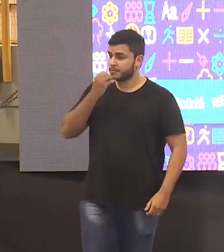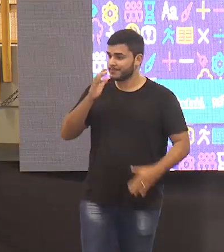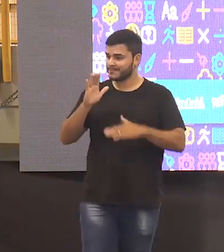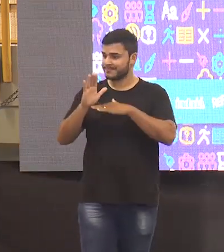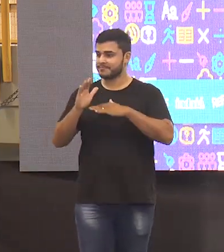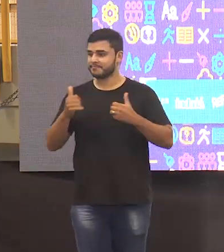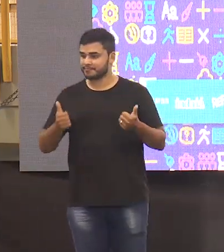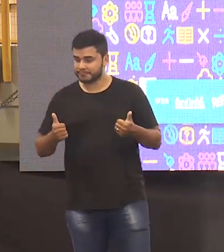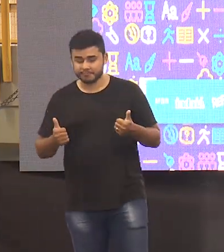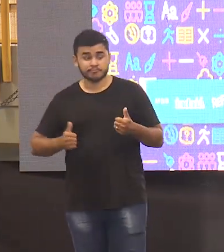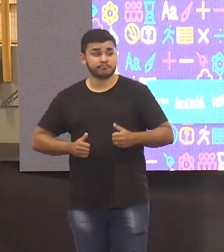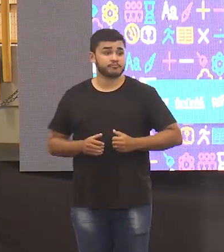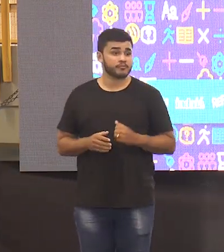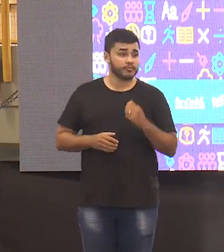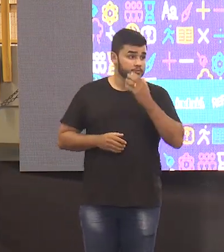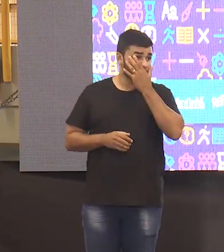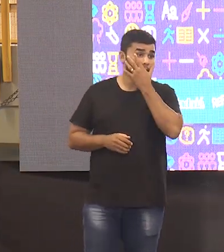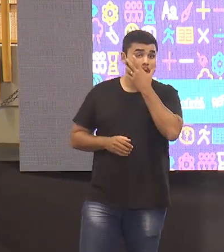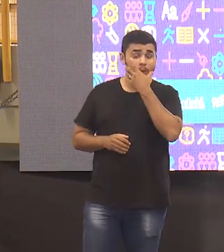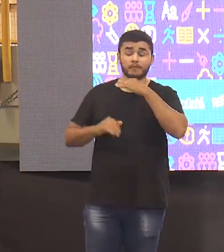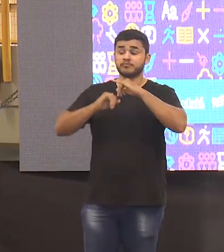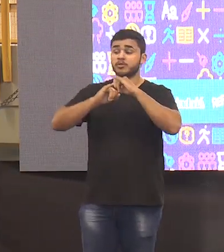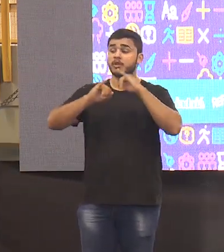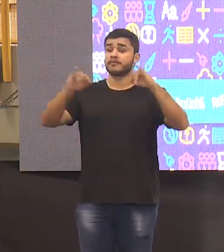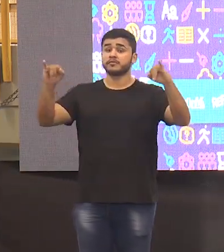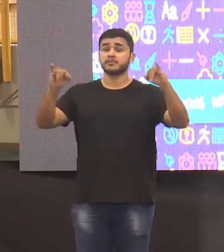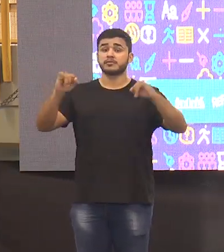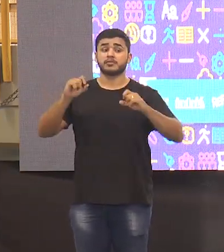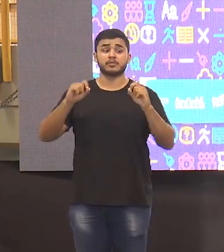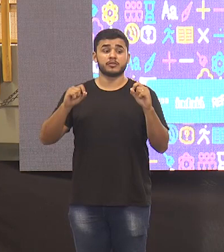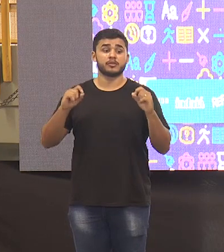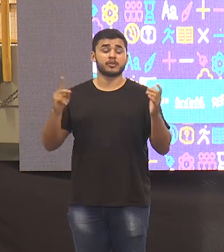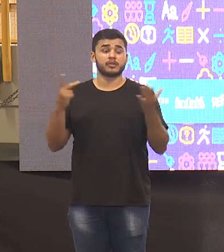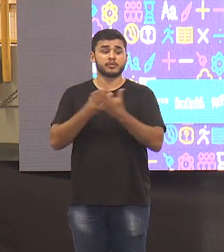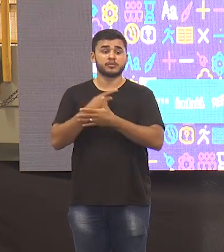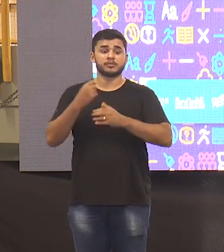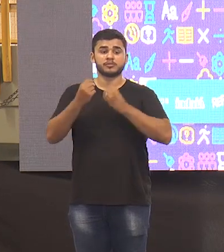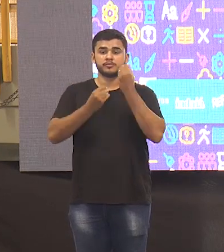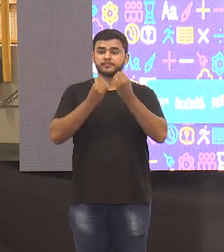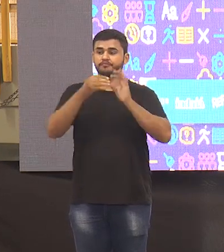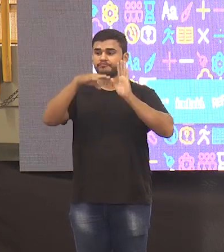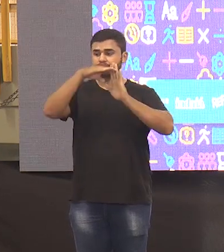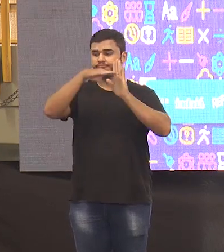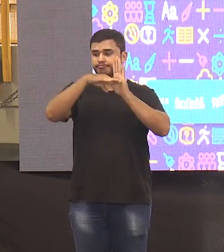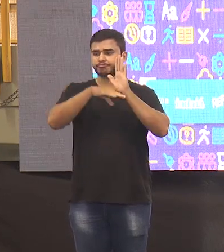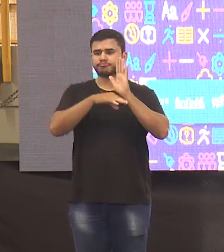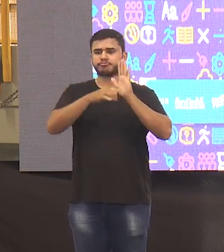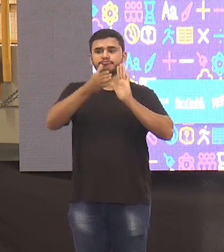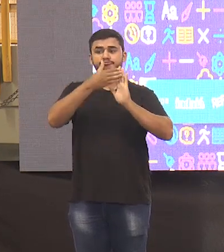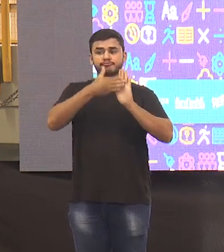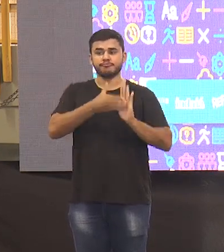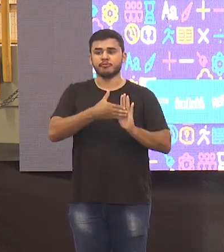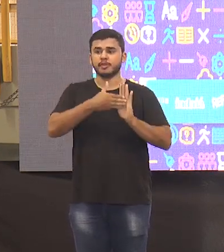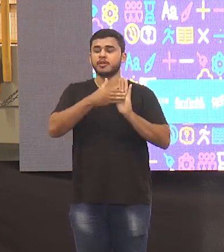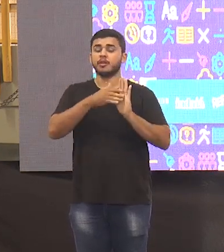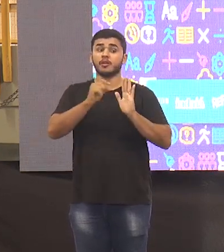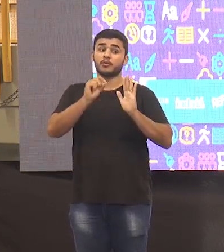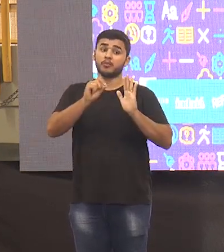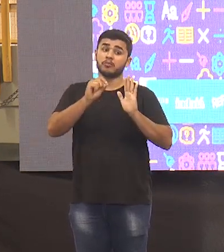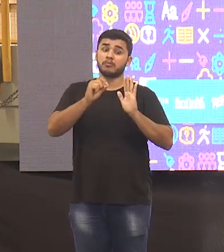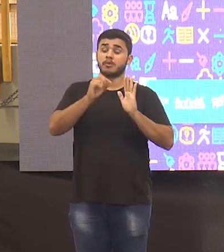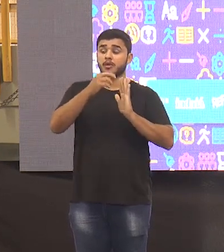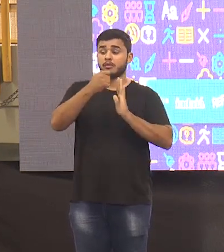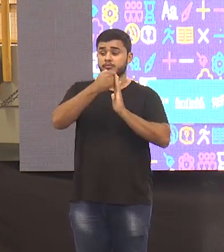Queridos, pediram para avisá-los sobre as propostas de redação. Como nós não estamos com